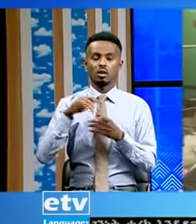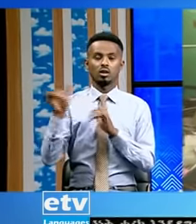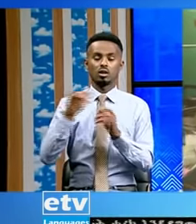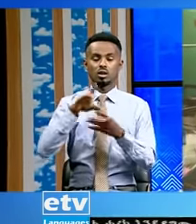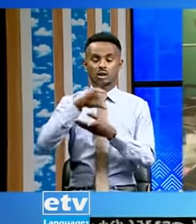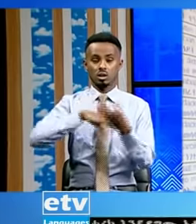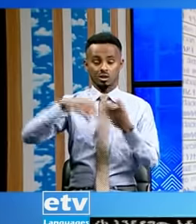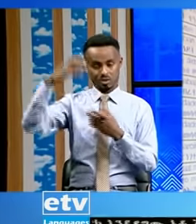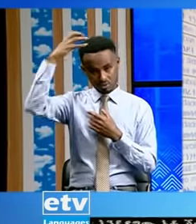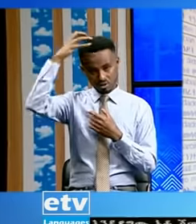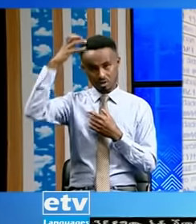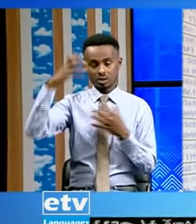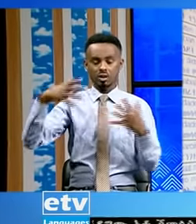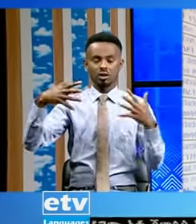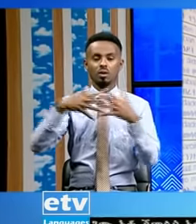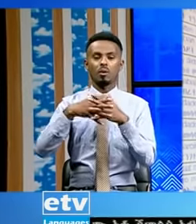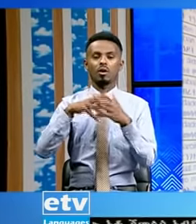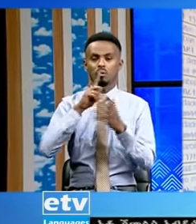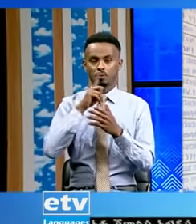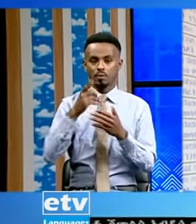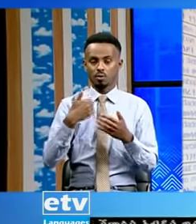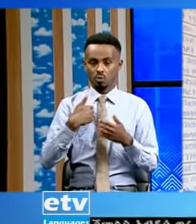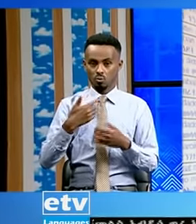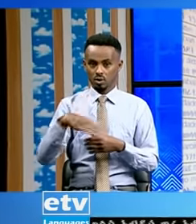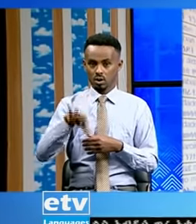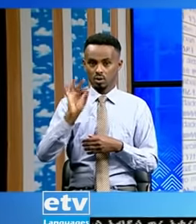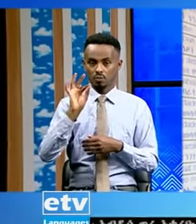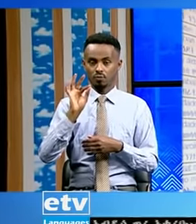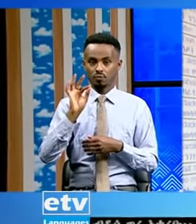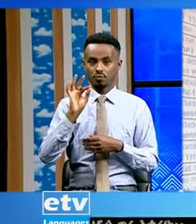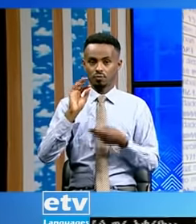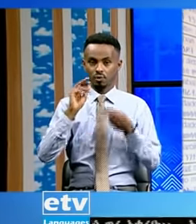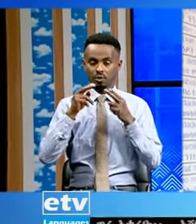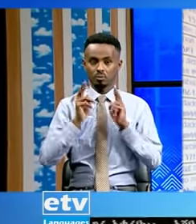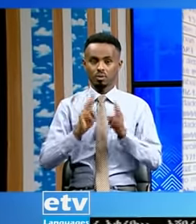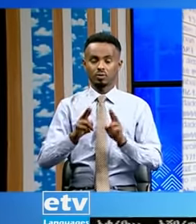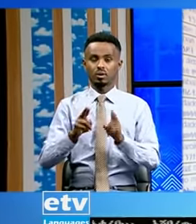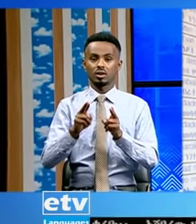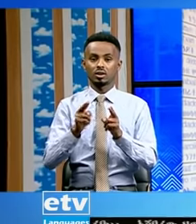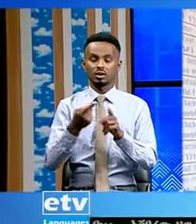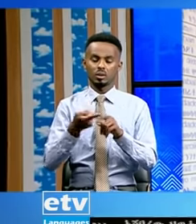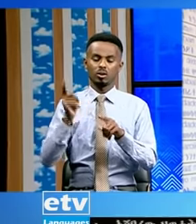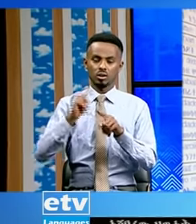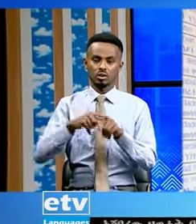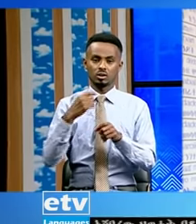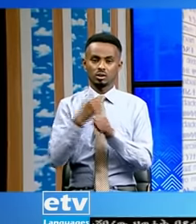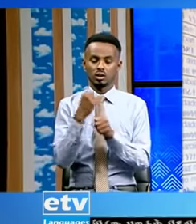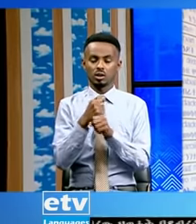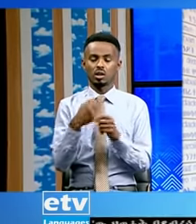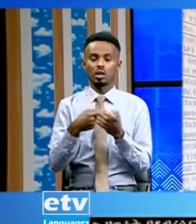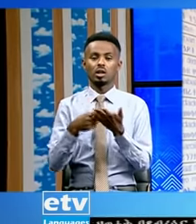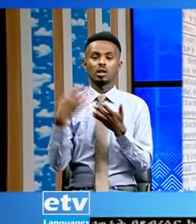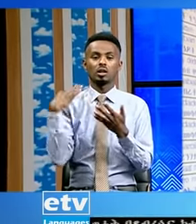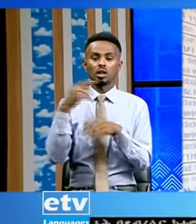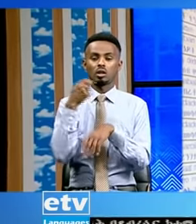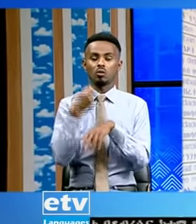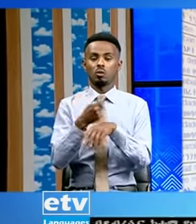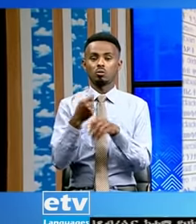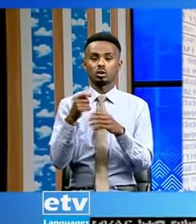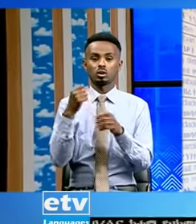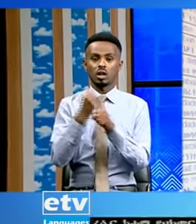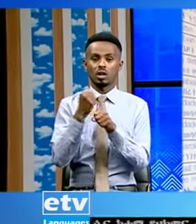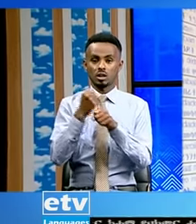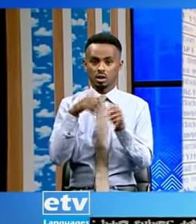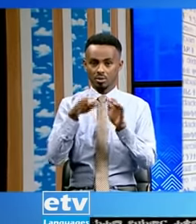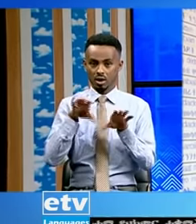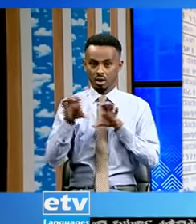ክልል መንግስት እየተረባረብንበት ነው የምንገኘው። በፍጥነት ሪስቶር አርገን ይሄ ጤና ጣቢያ ወደ ስራ እንዲገባ እናደርጋለን። ምክንያቱም